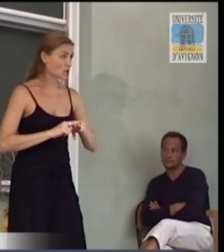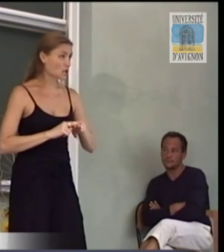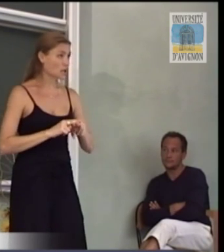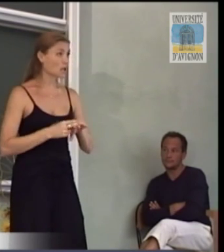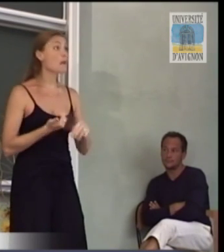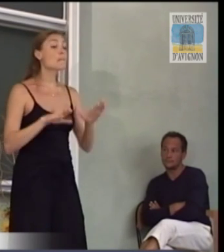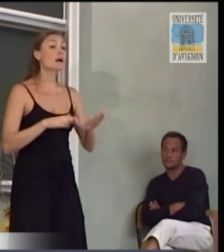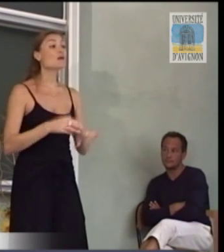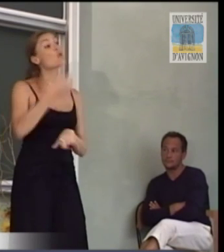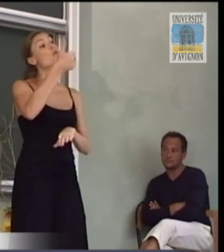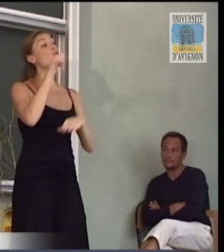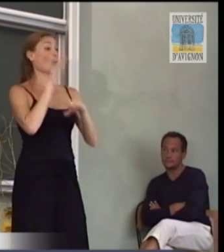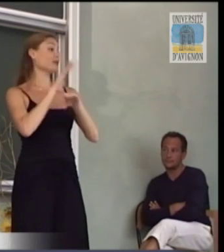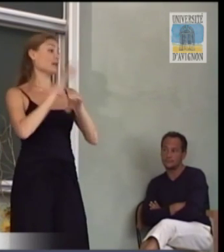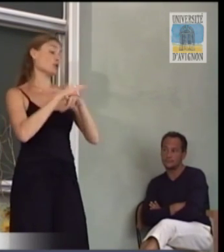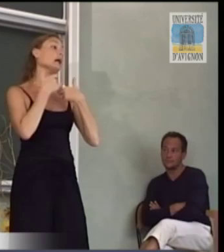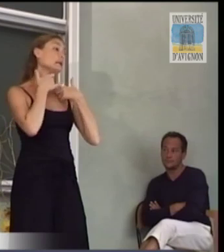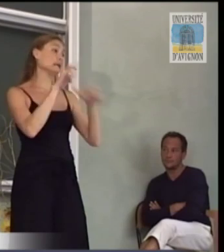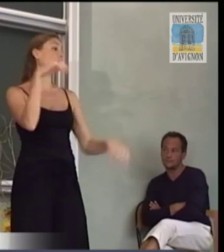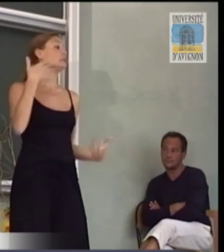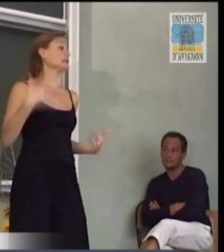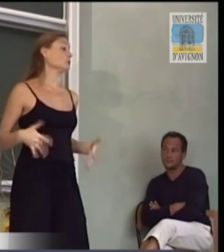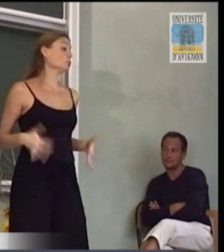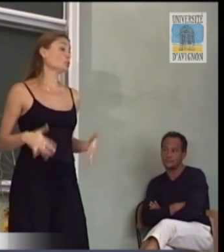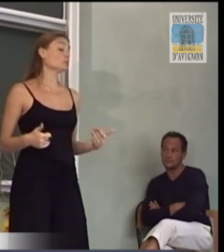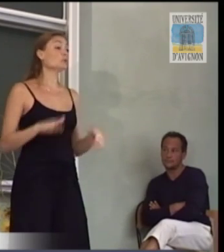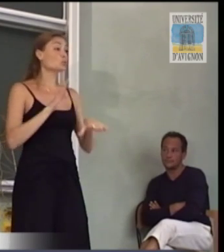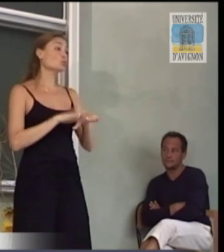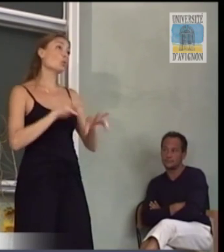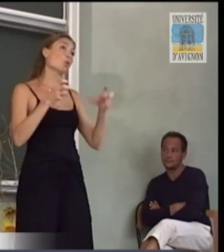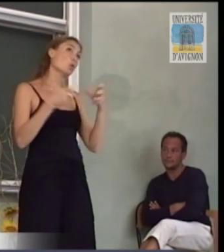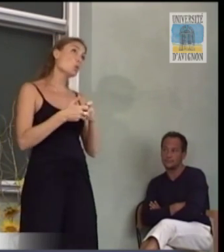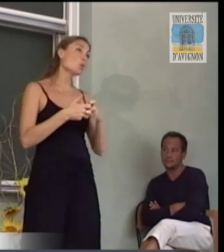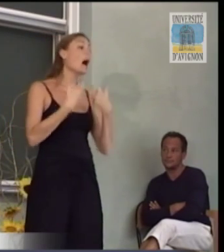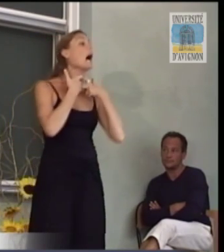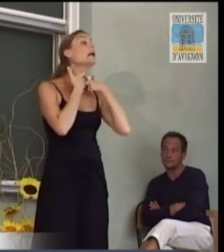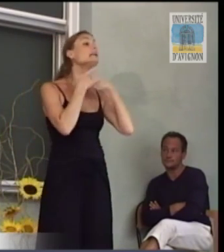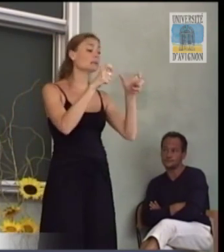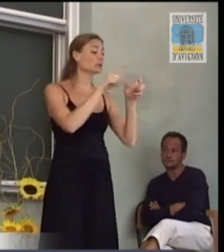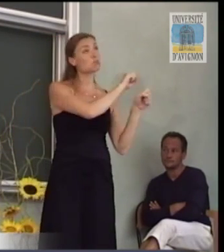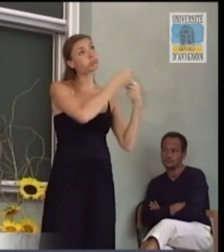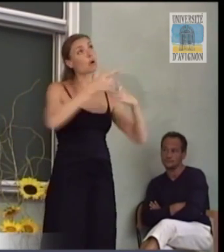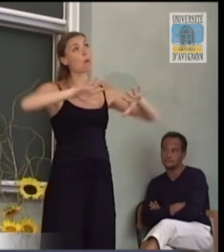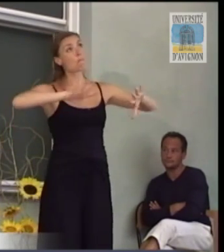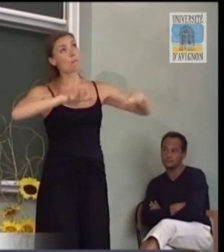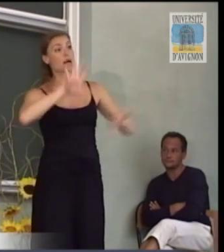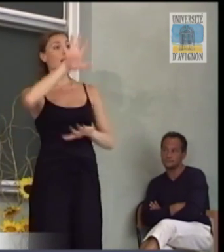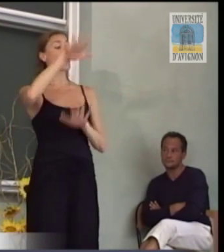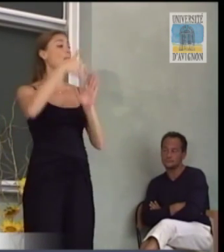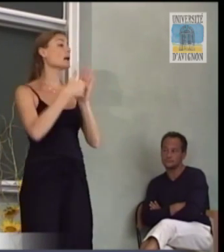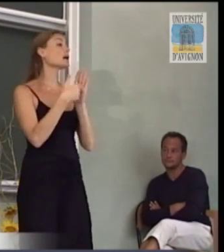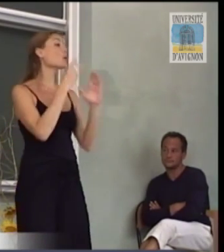qu'une représentation rendue accessible avoisine les 5000 euros, la soirée. D'accord ? Donc ça veut dire qu'on a